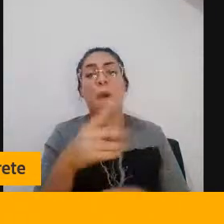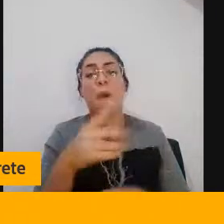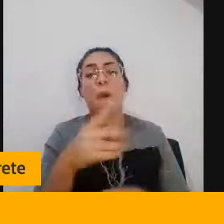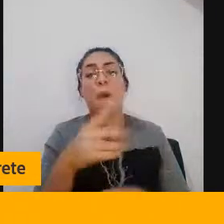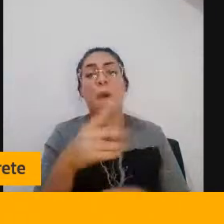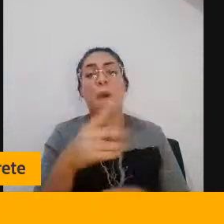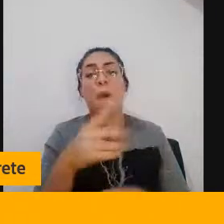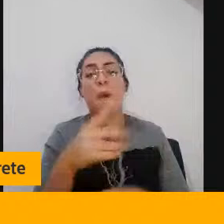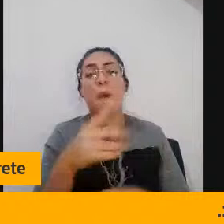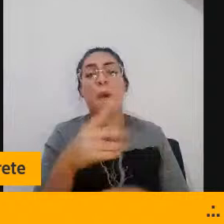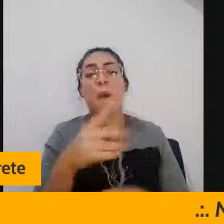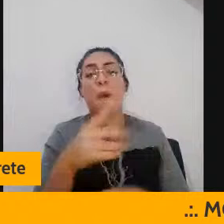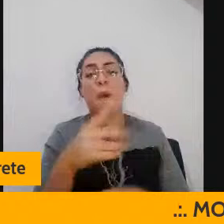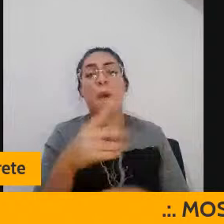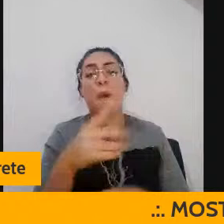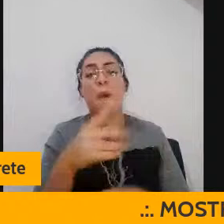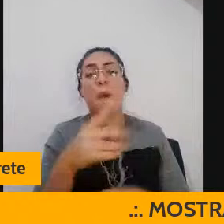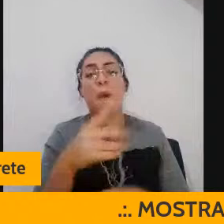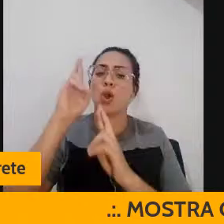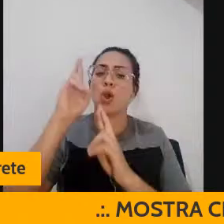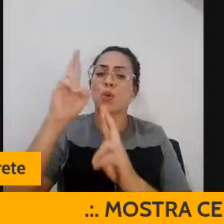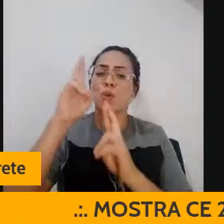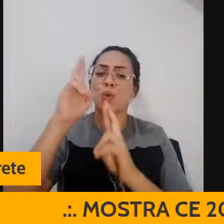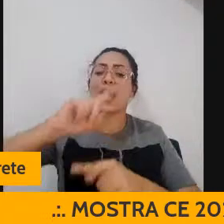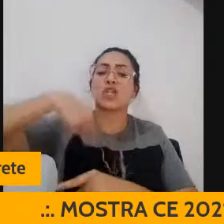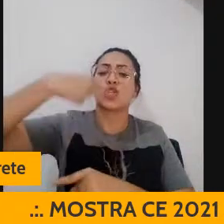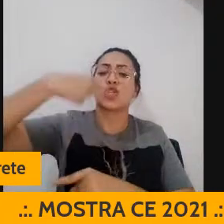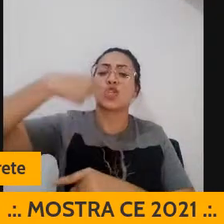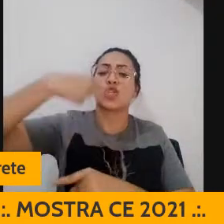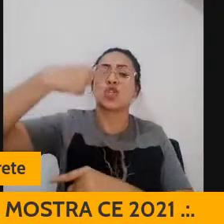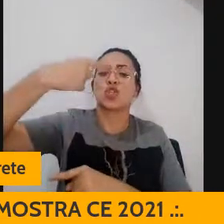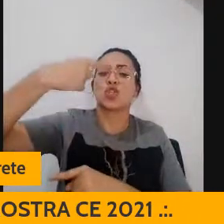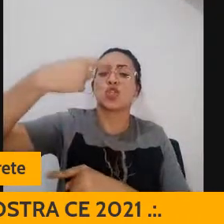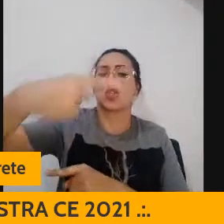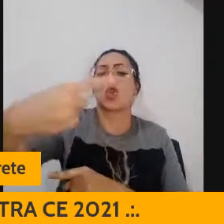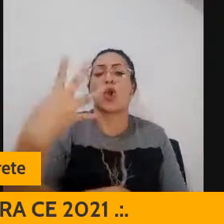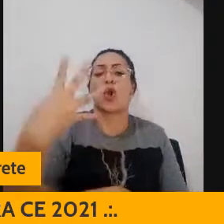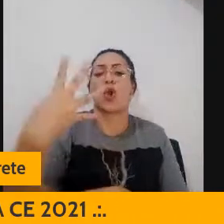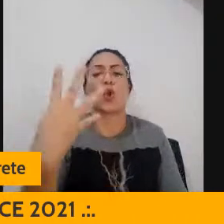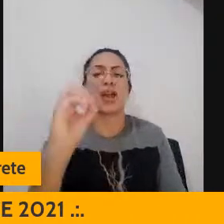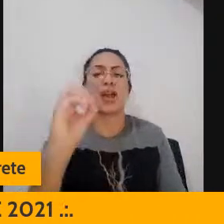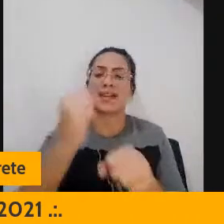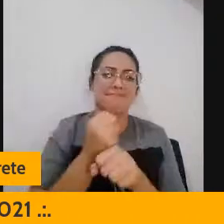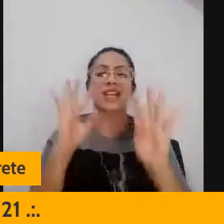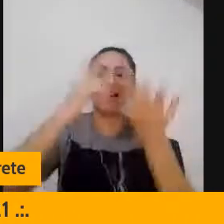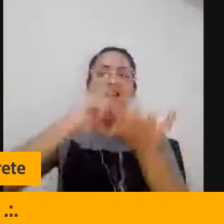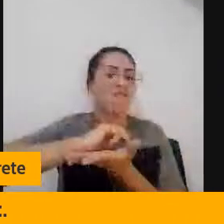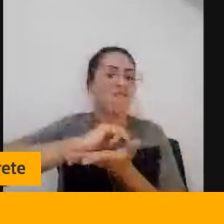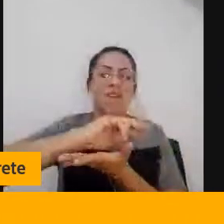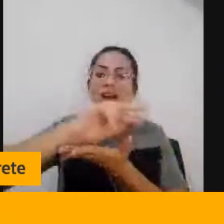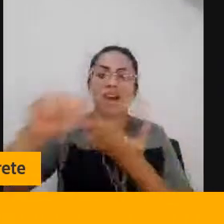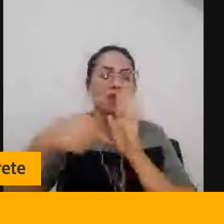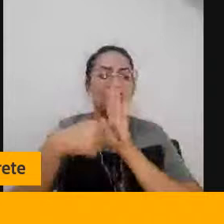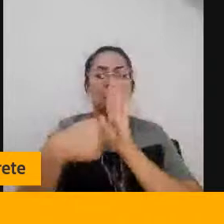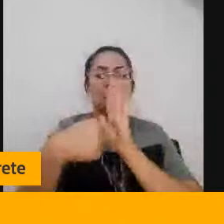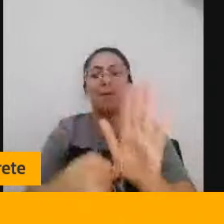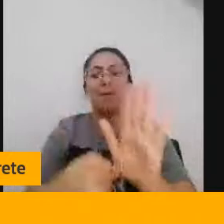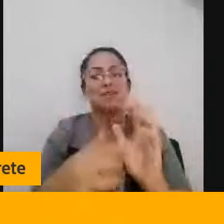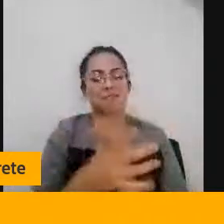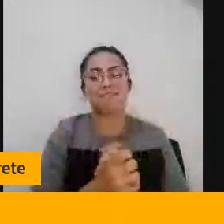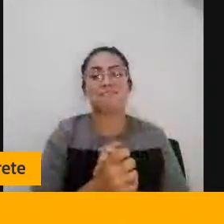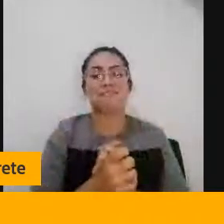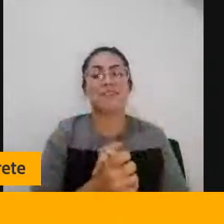40 anos, nenhum ano deixe de ter a Mostra CE. Em nenhum ano. Que a cada ano a gente